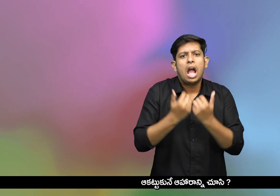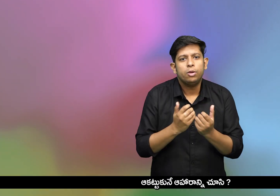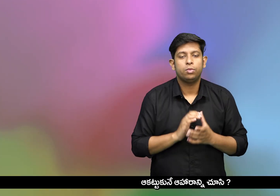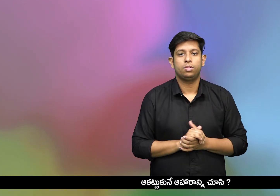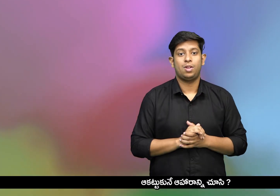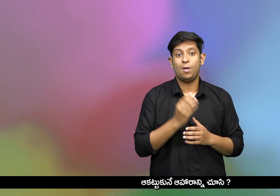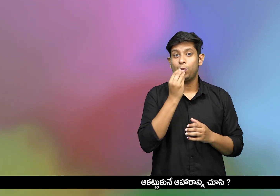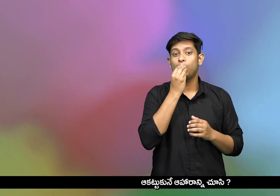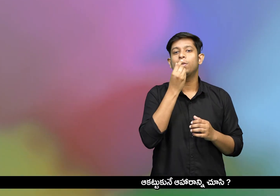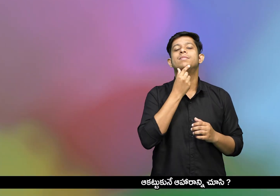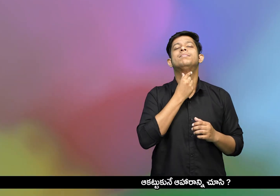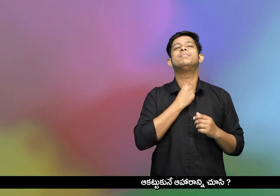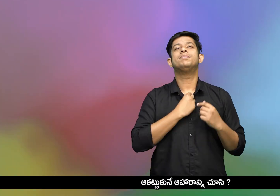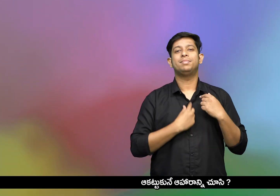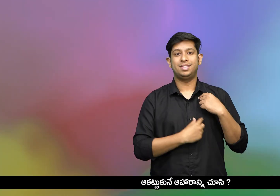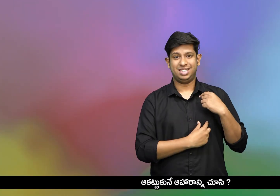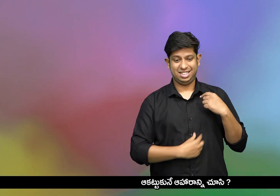ఆకట్టుకునే ఆహారాన్ని చూసి